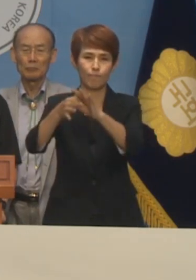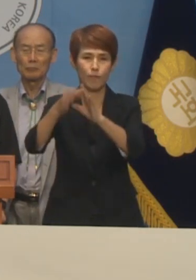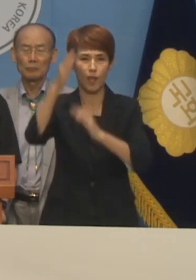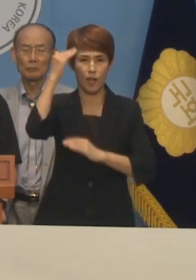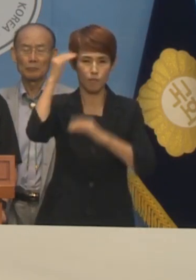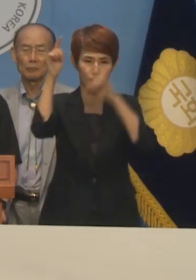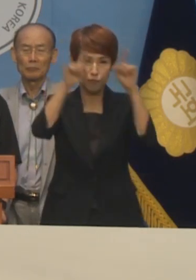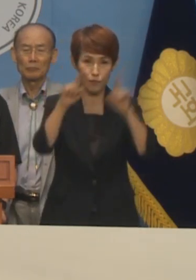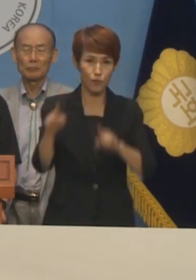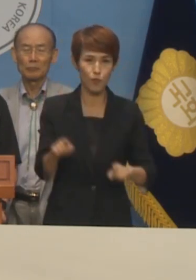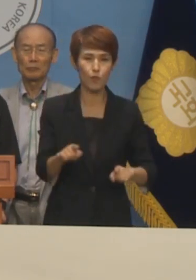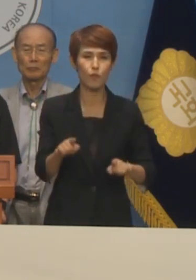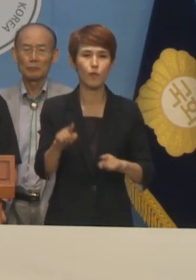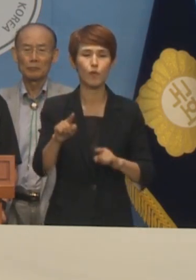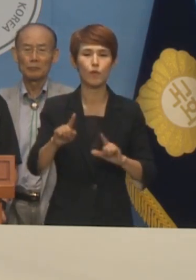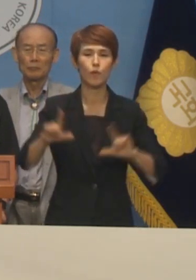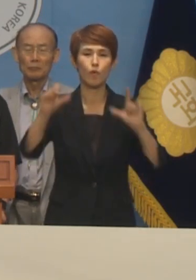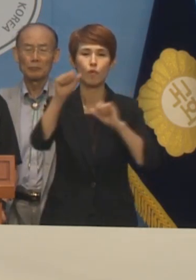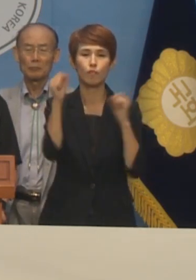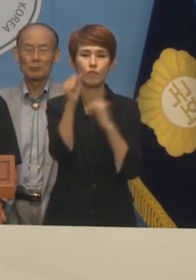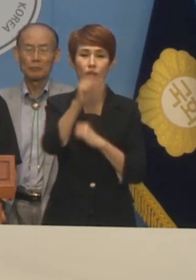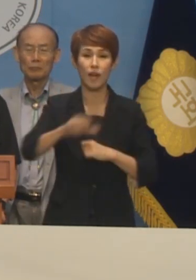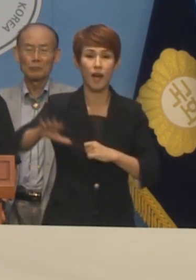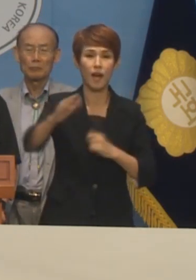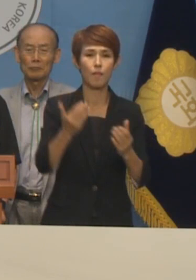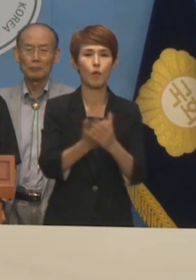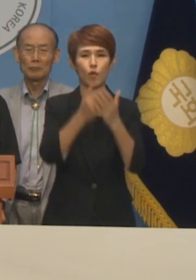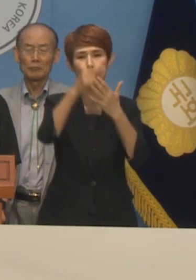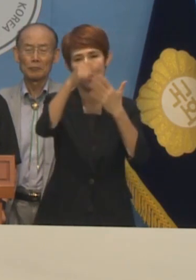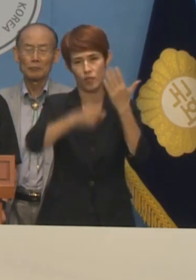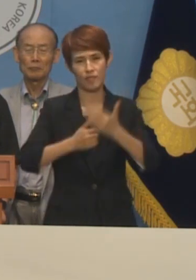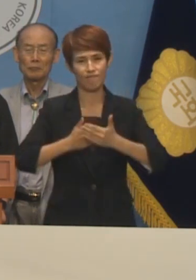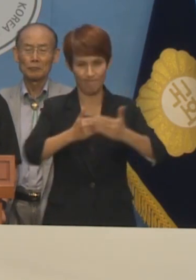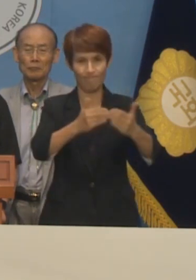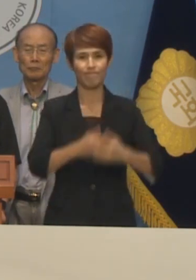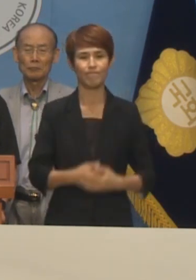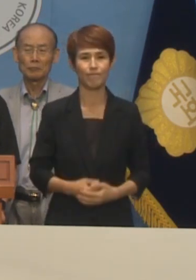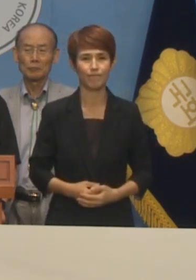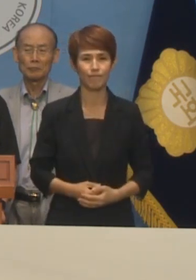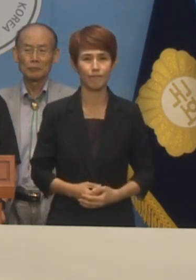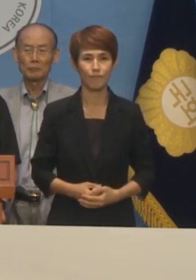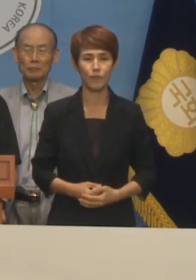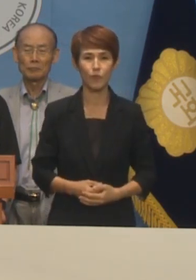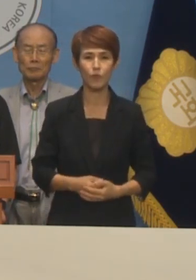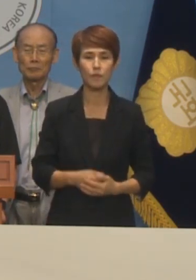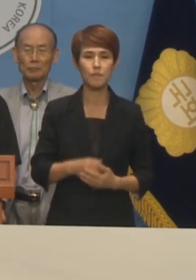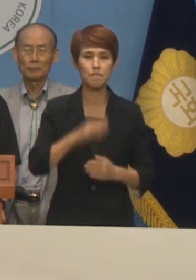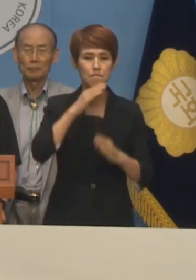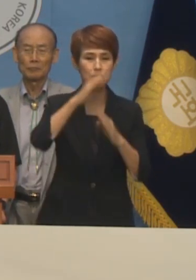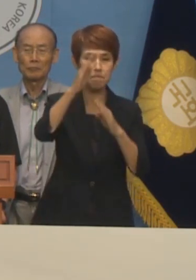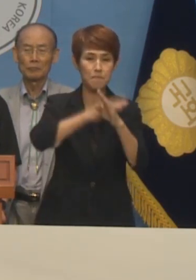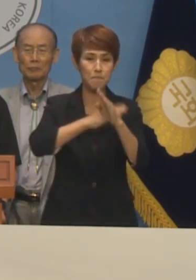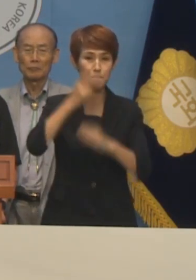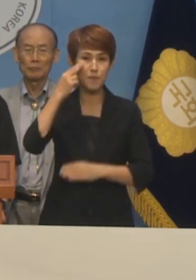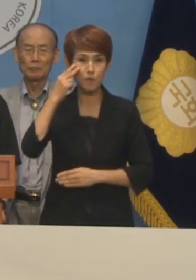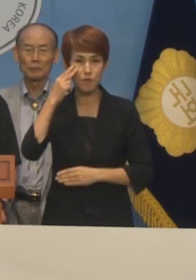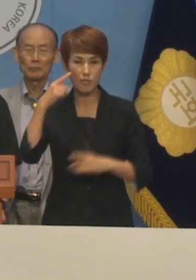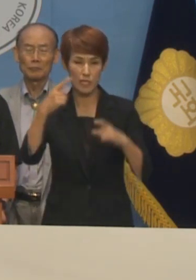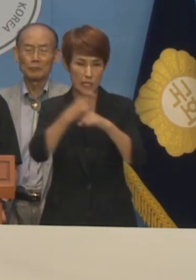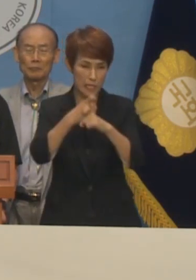동북아 번영 프로젝트를 추진하라. 하나, 남북미 모두 일체의 적대